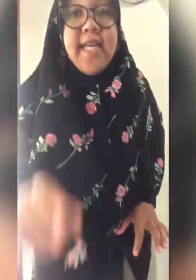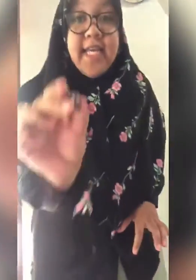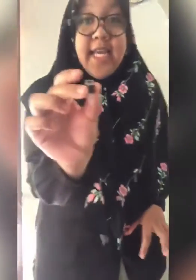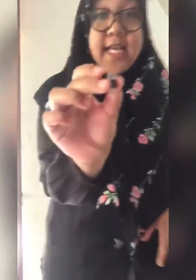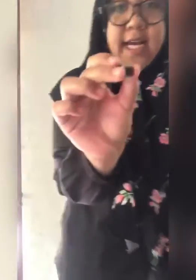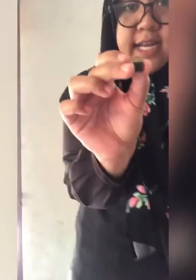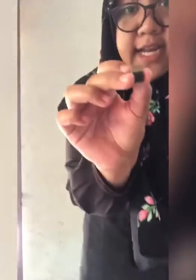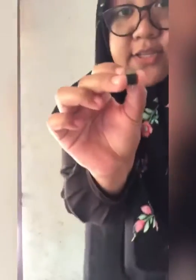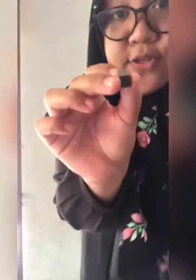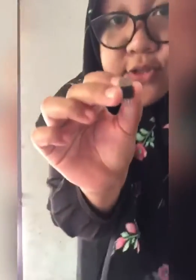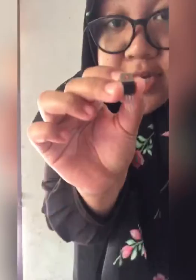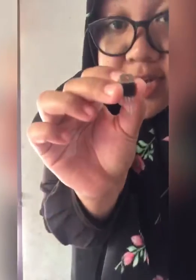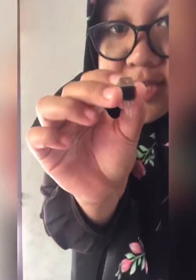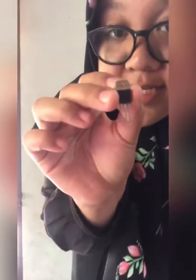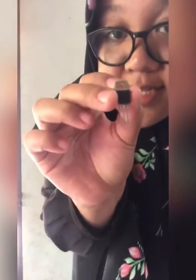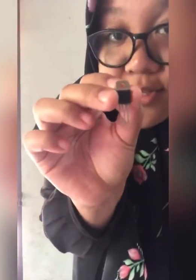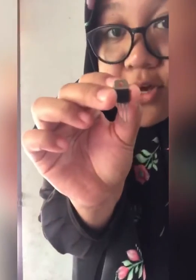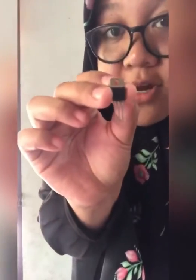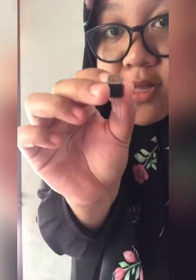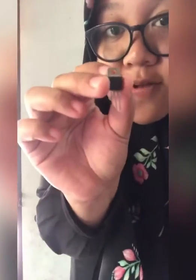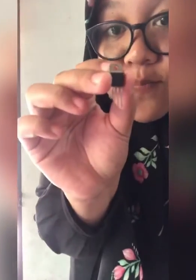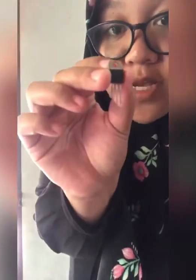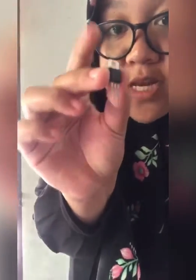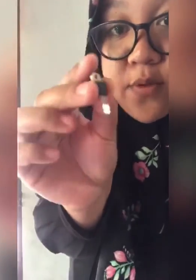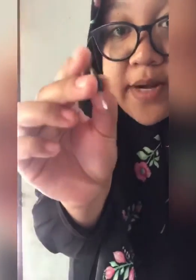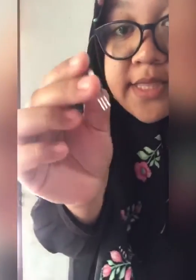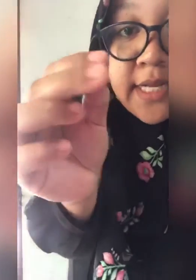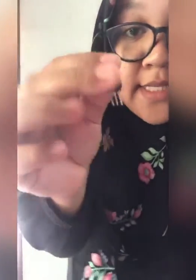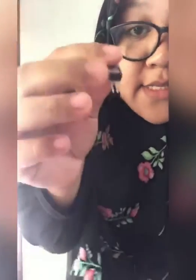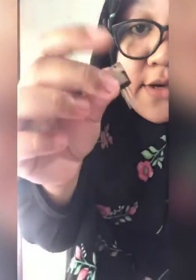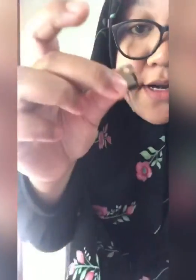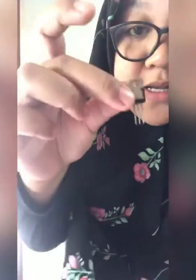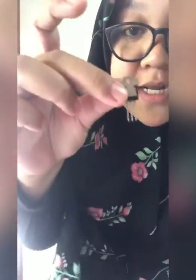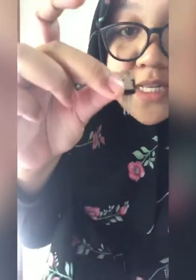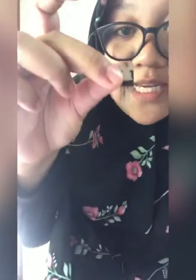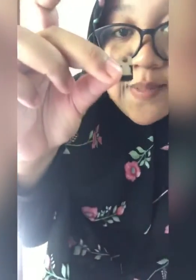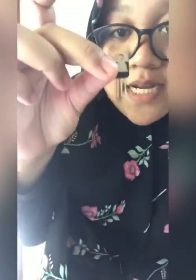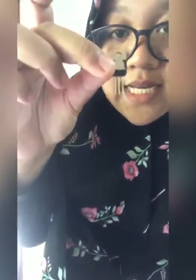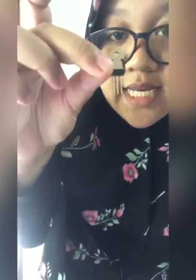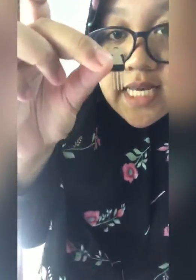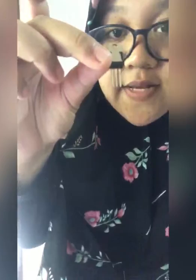Ini adalah contoh dari transistor. Ini merupakan transistor dengan 3 mata kaki,